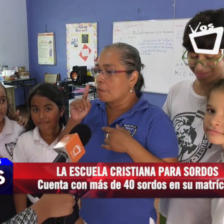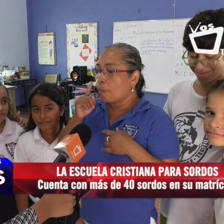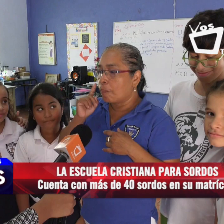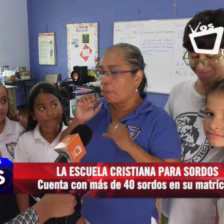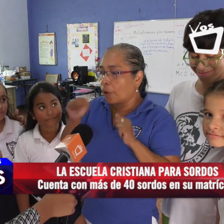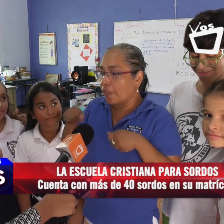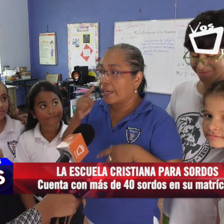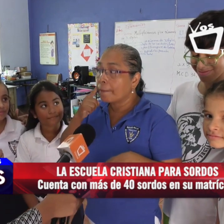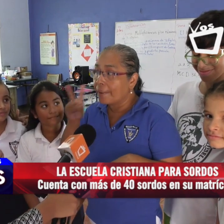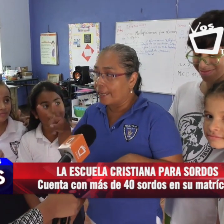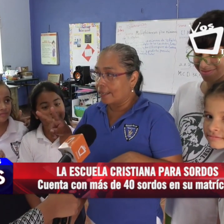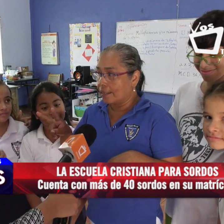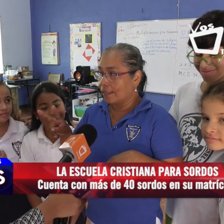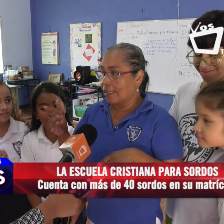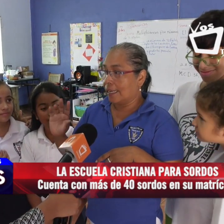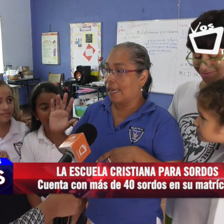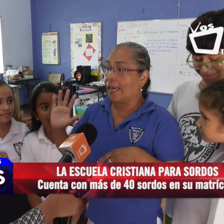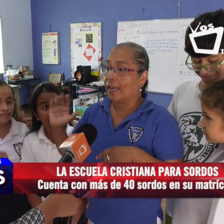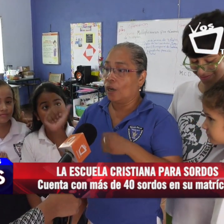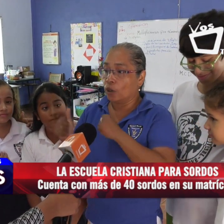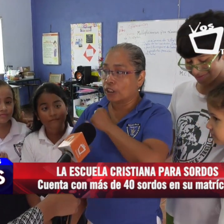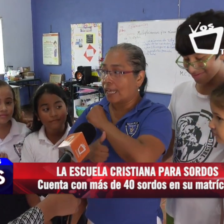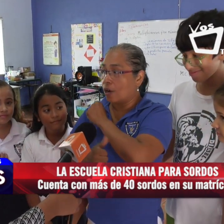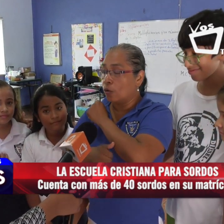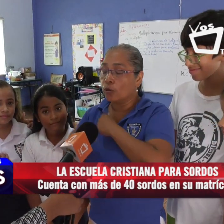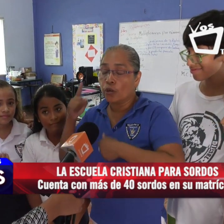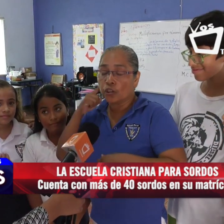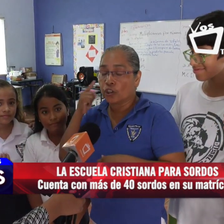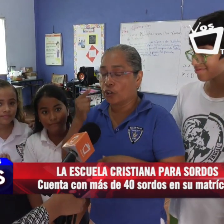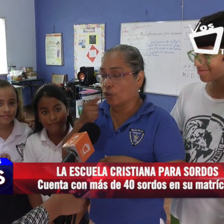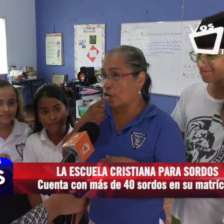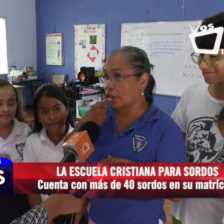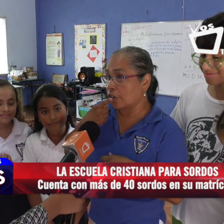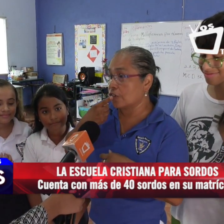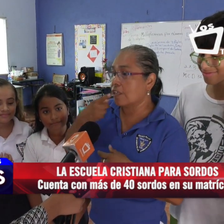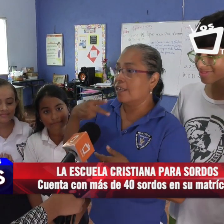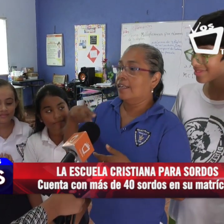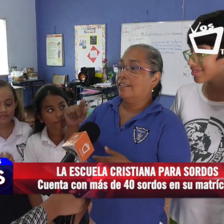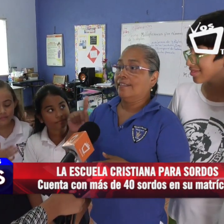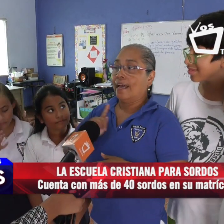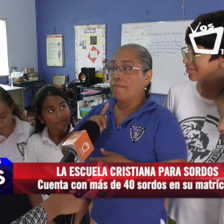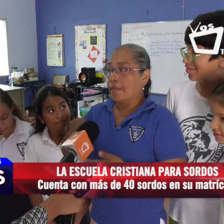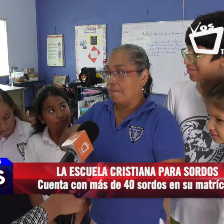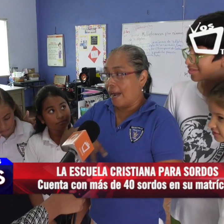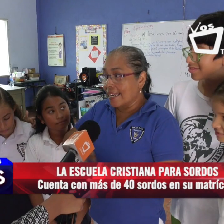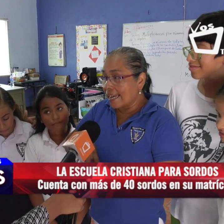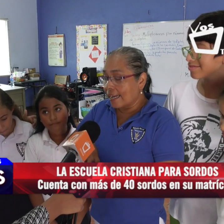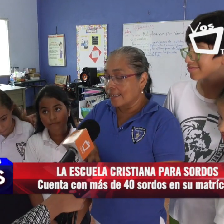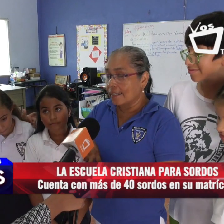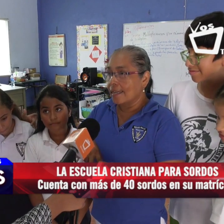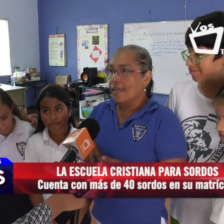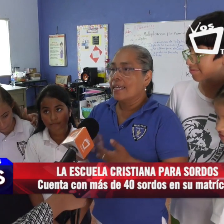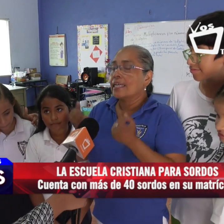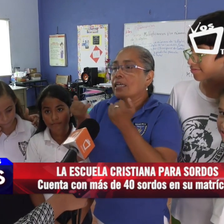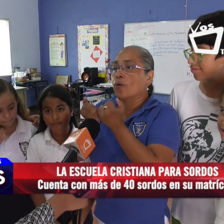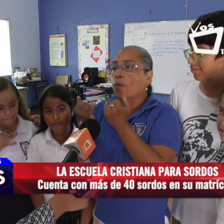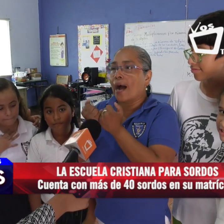poder ver que los alumnos sordos también bailan igual